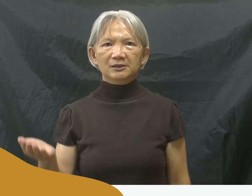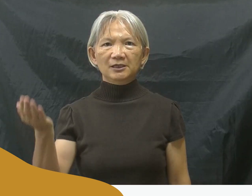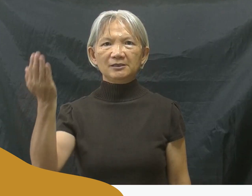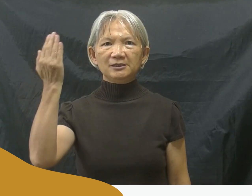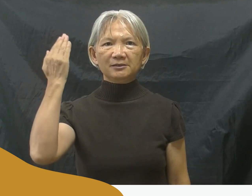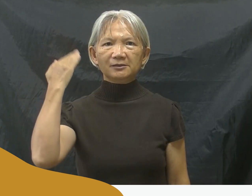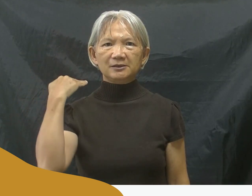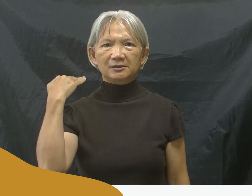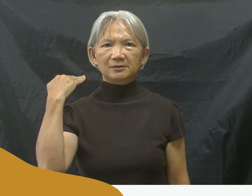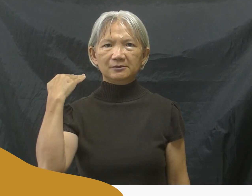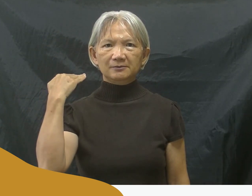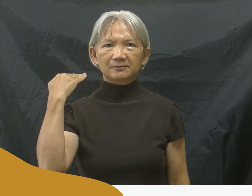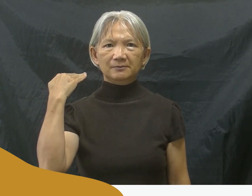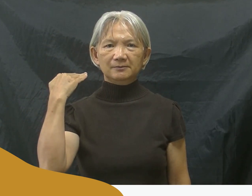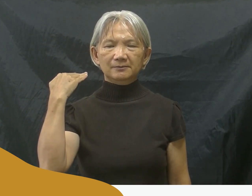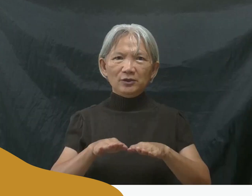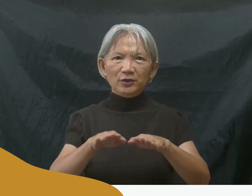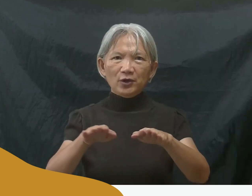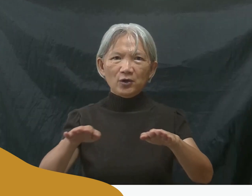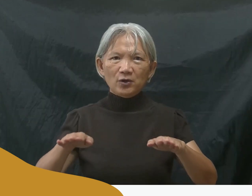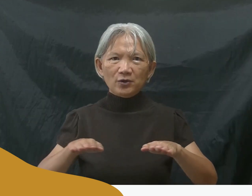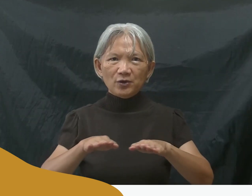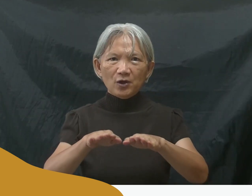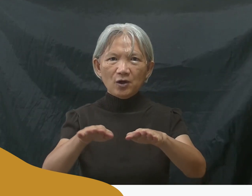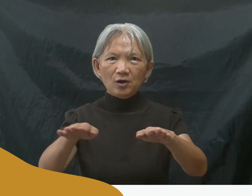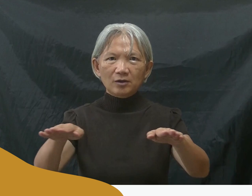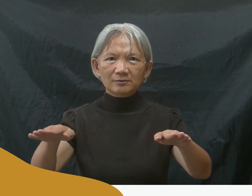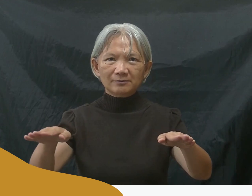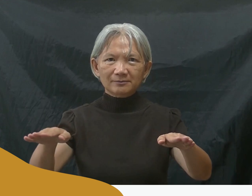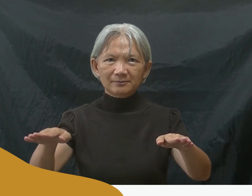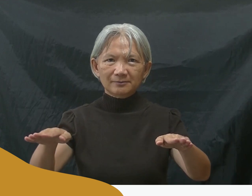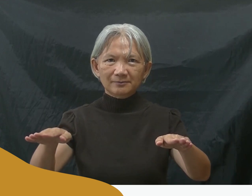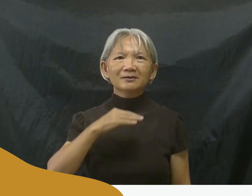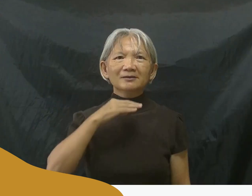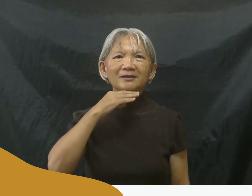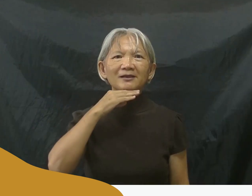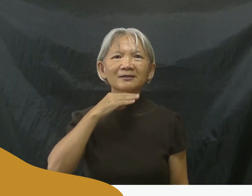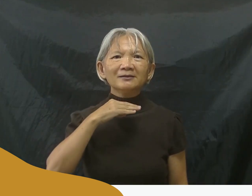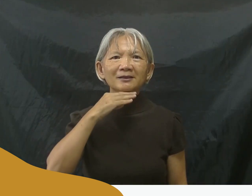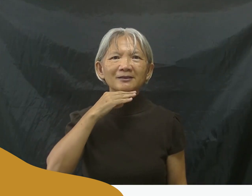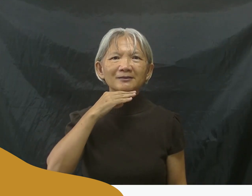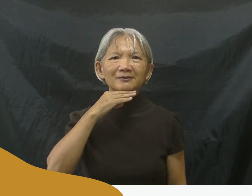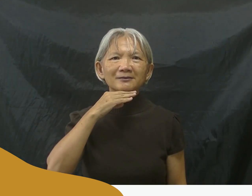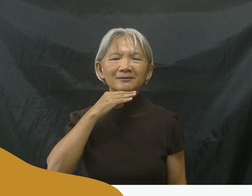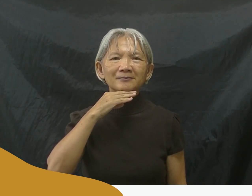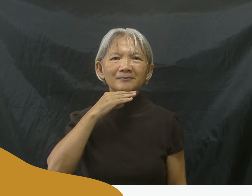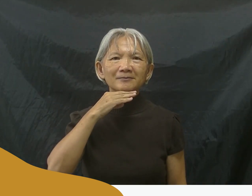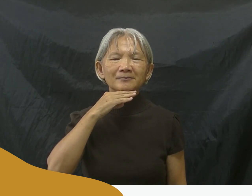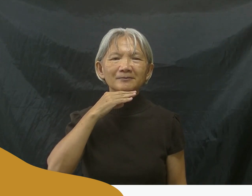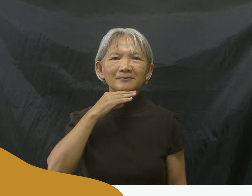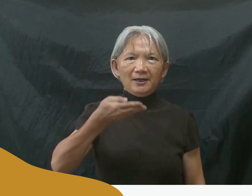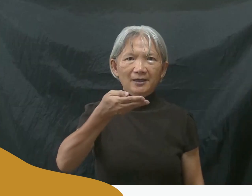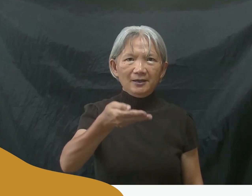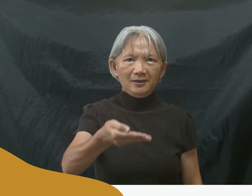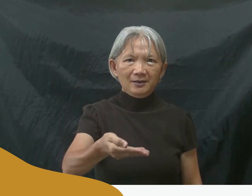曾经是，游泳，等等，给，